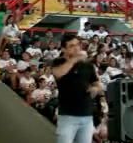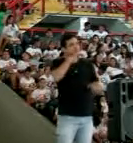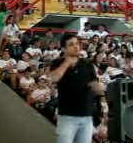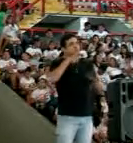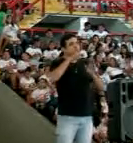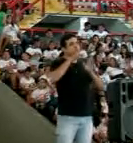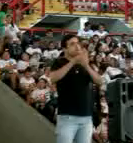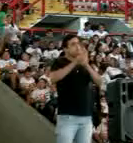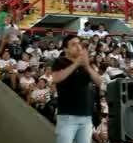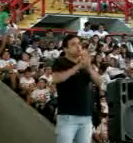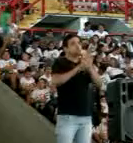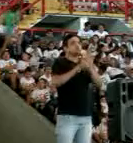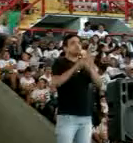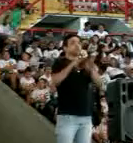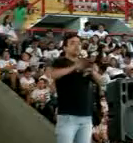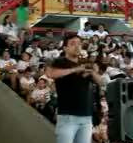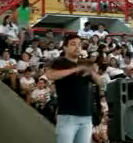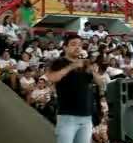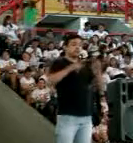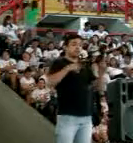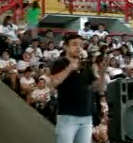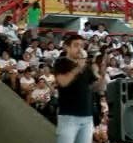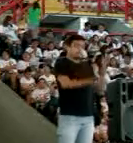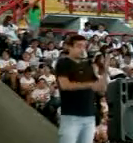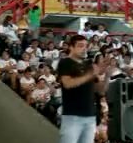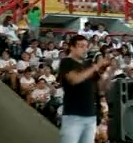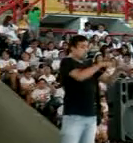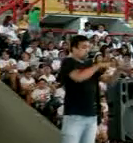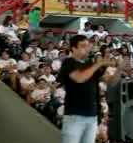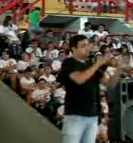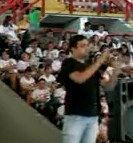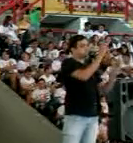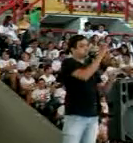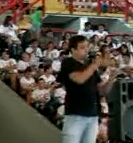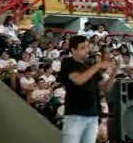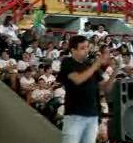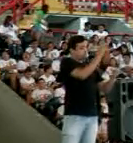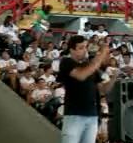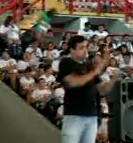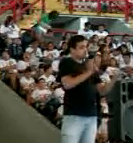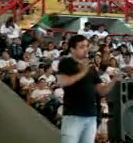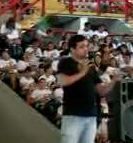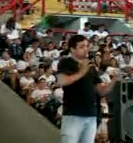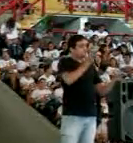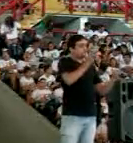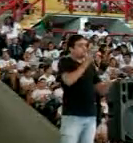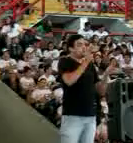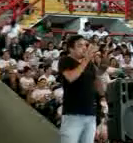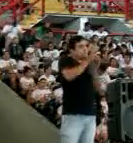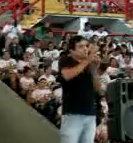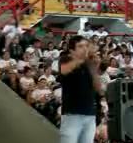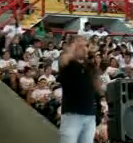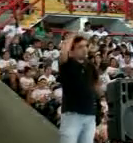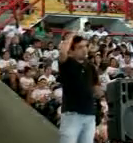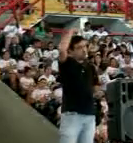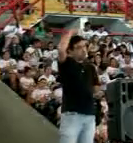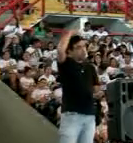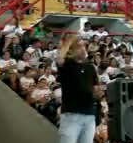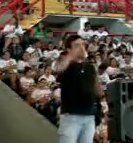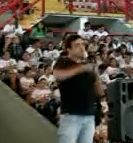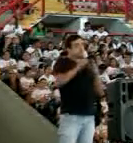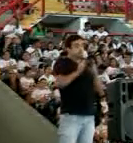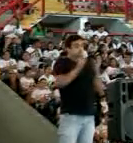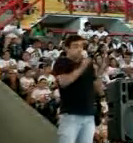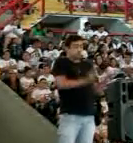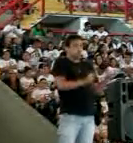republicana, mas quem derrubou Dom Pedro foi o Partido Brasileiro, que queria manter seus privilégios, queria manter uma monarquia sim, mas uma monarquia com um